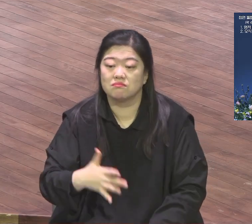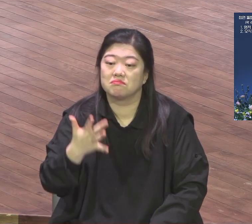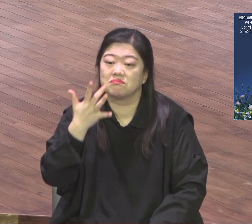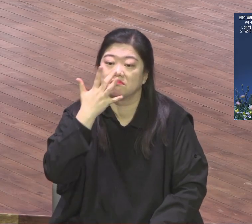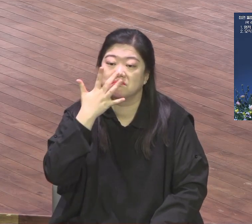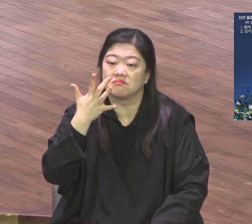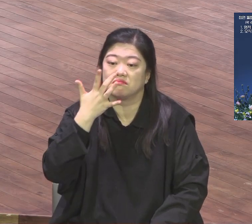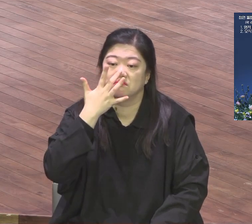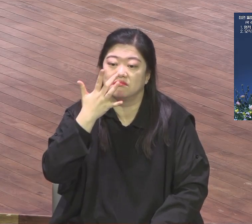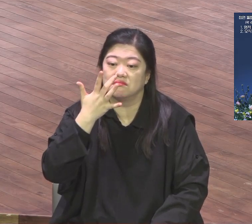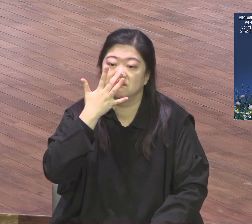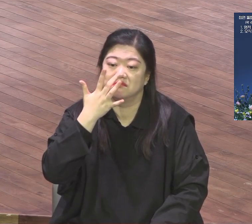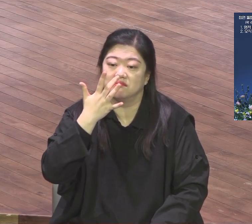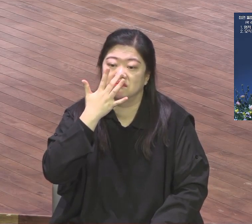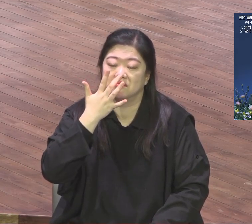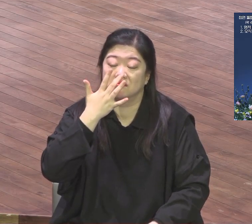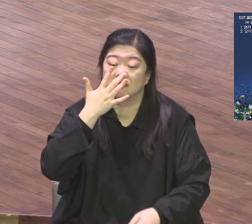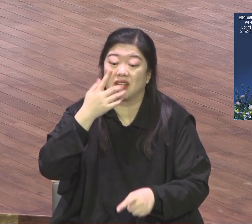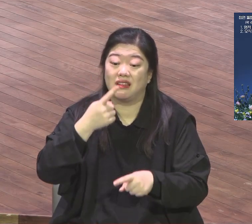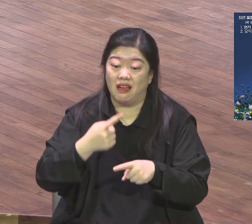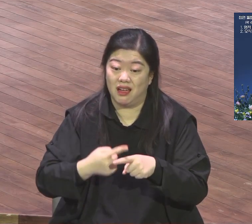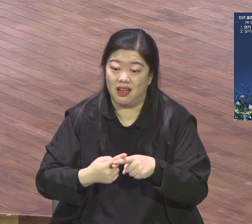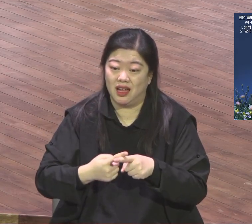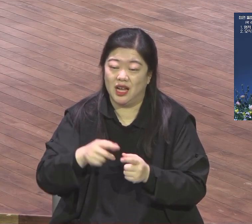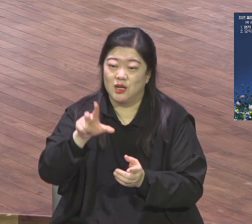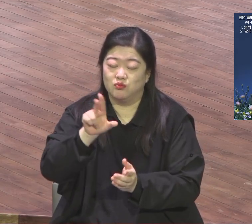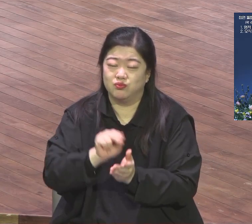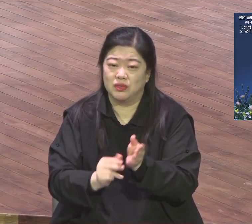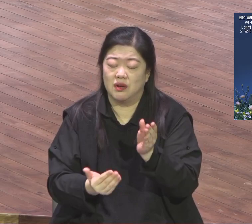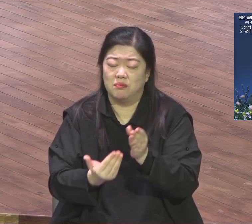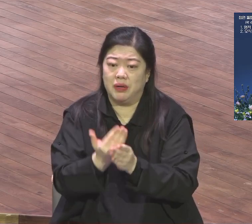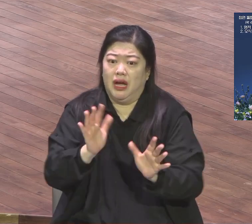막다른 골목에 와서야 예수님을 찾는 경우가 많지요.